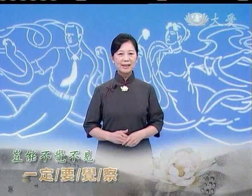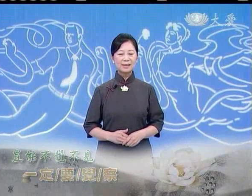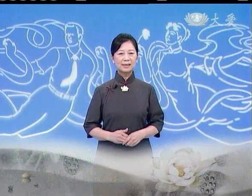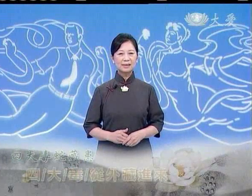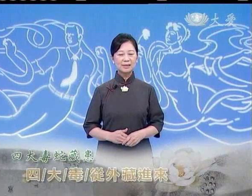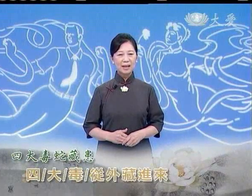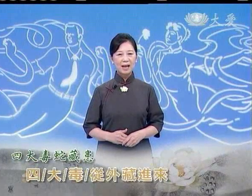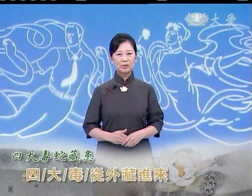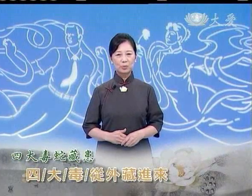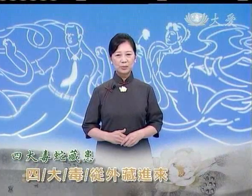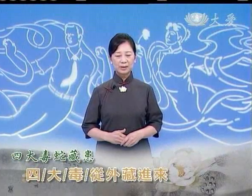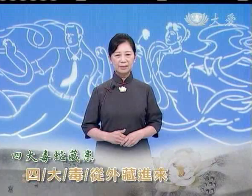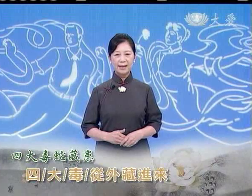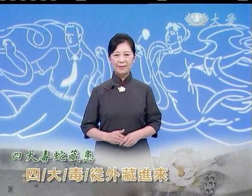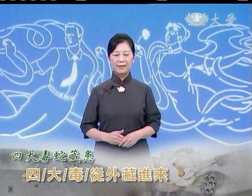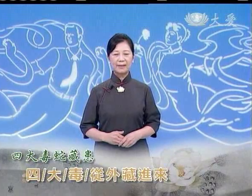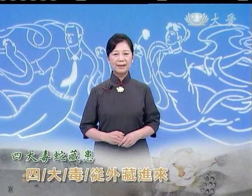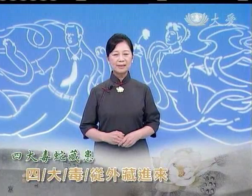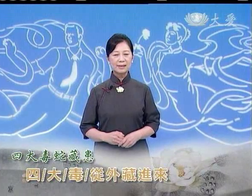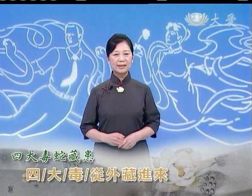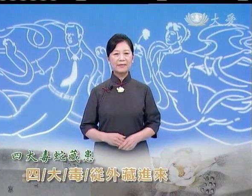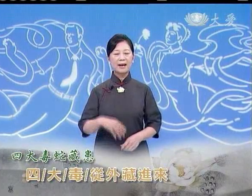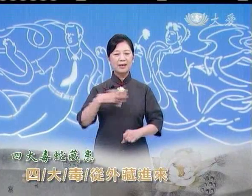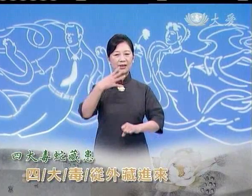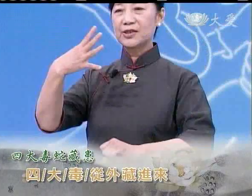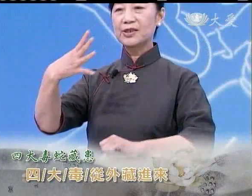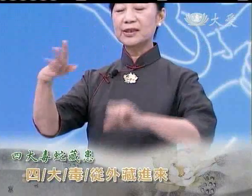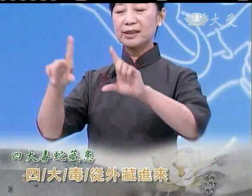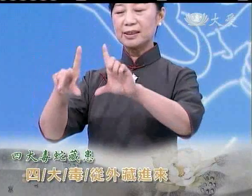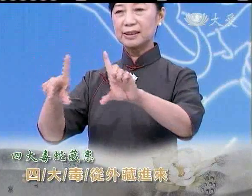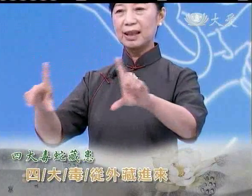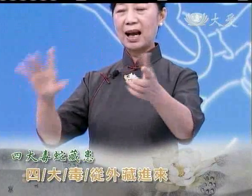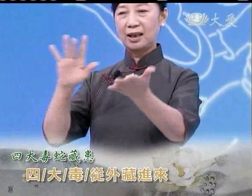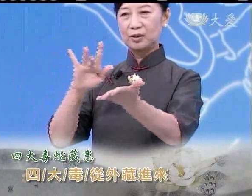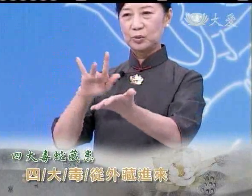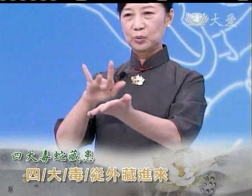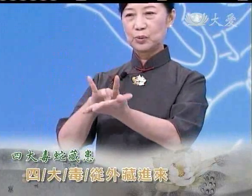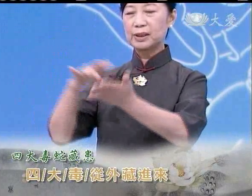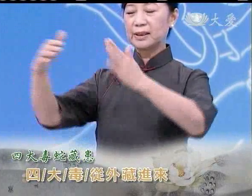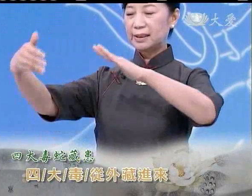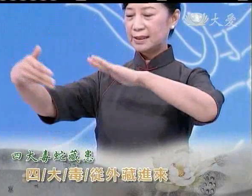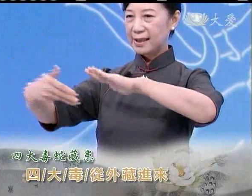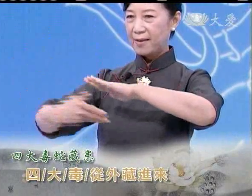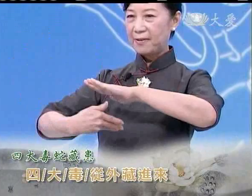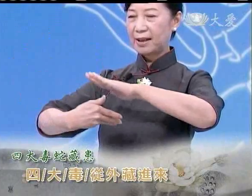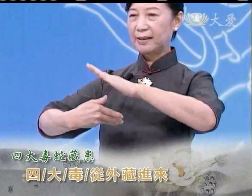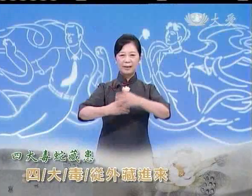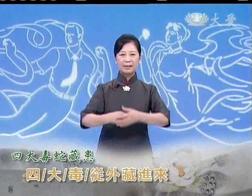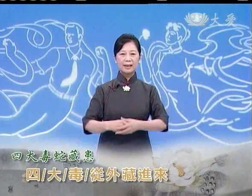来是四大毒蛇常犯，那在这个地方是大毒蛇猖狂，那